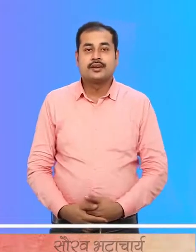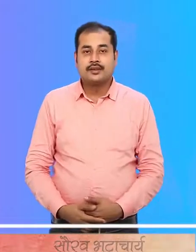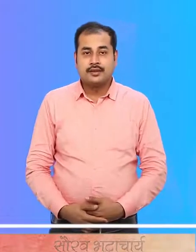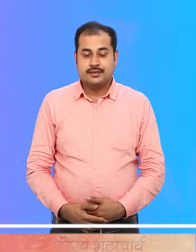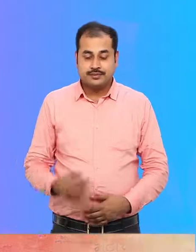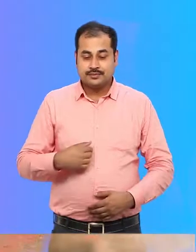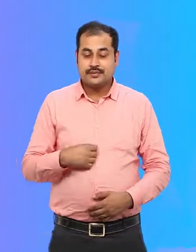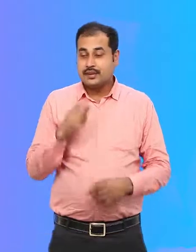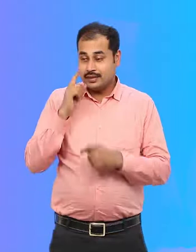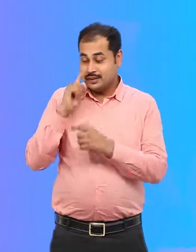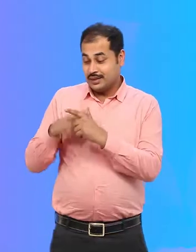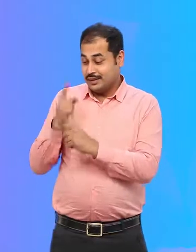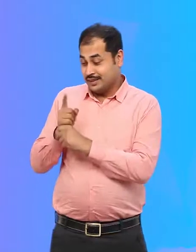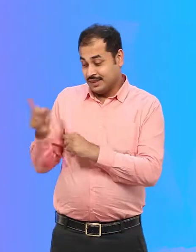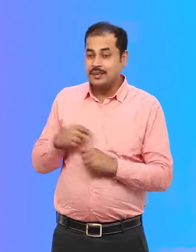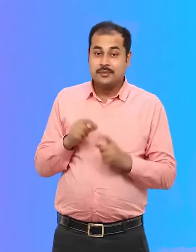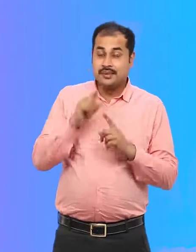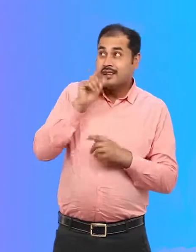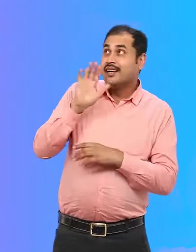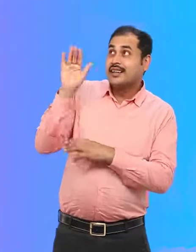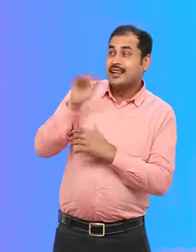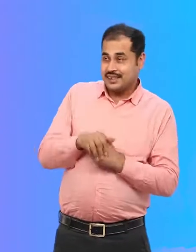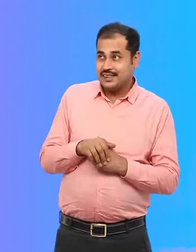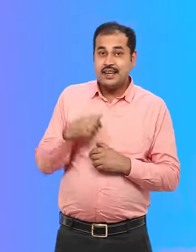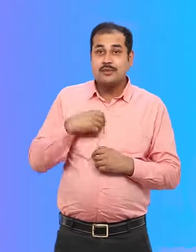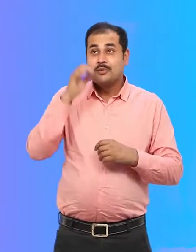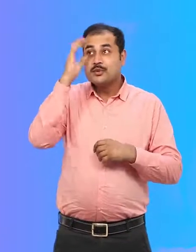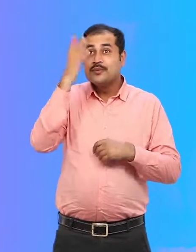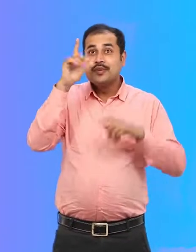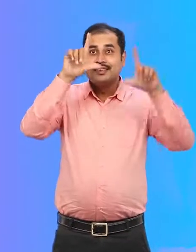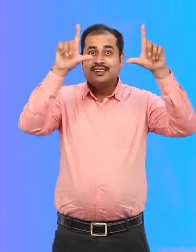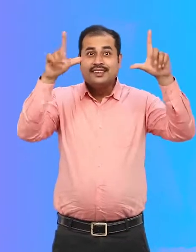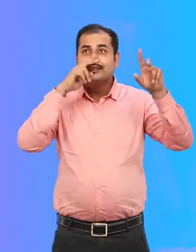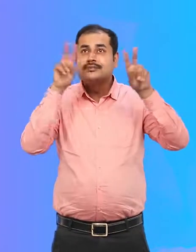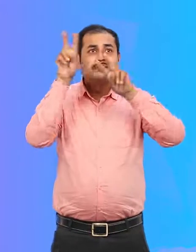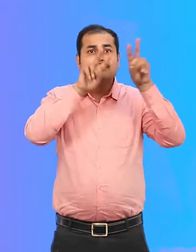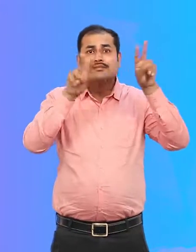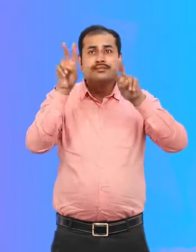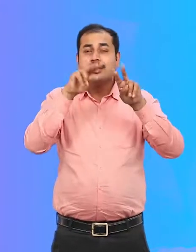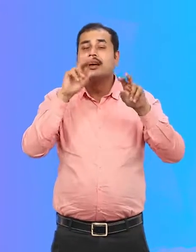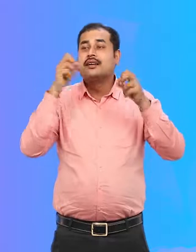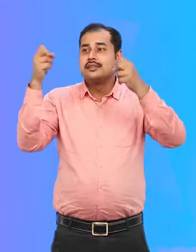या कहती है ओ मैडम मैंने फिल्मों में भी यह लिखा हुआ देखा है